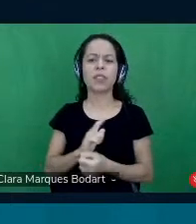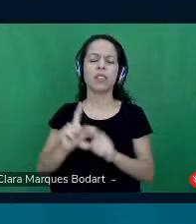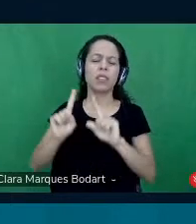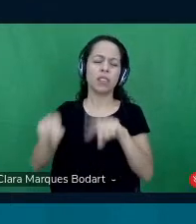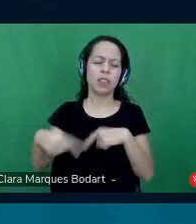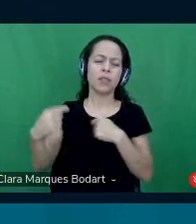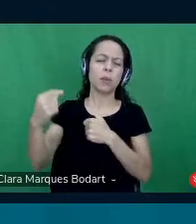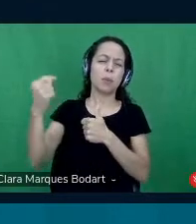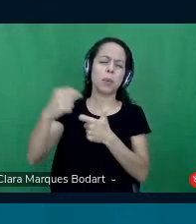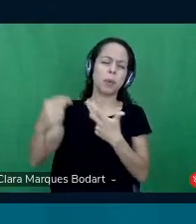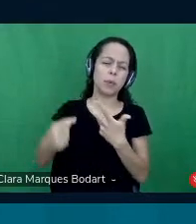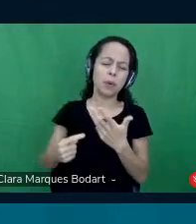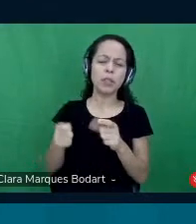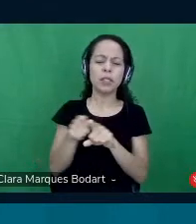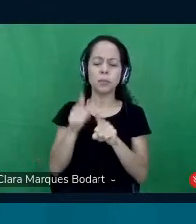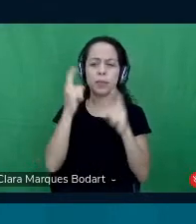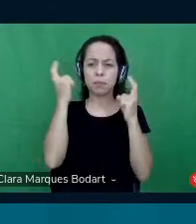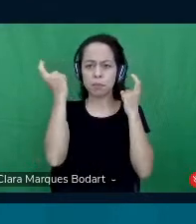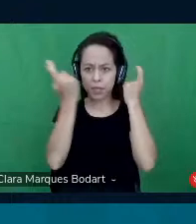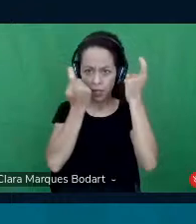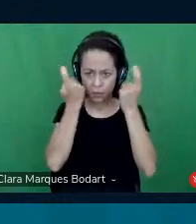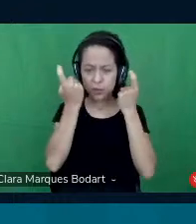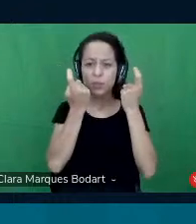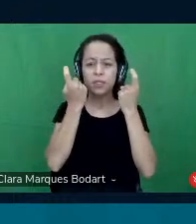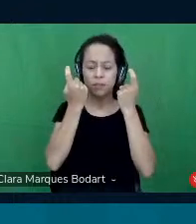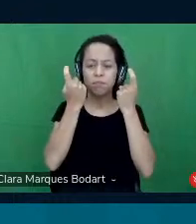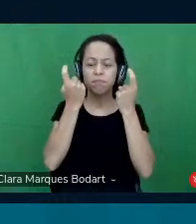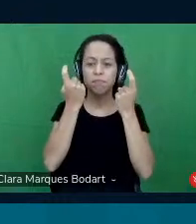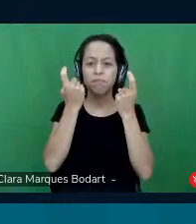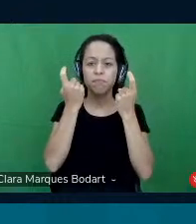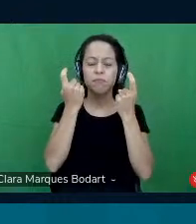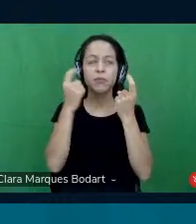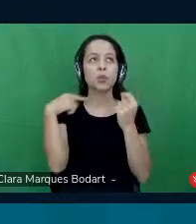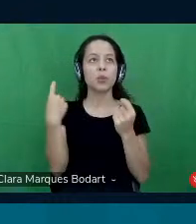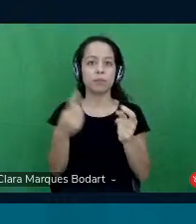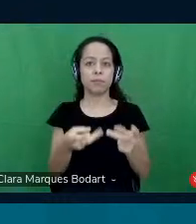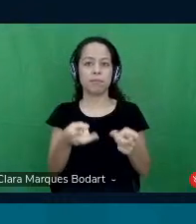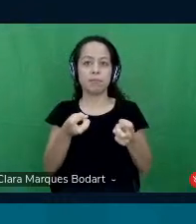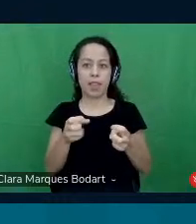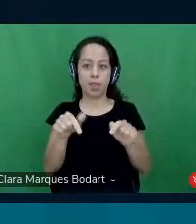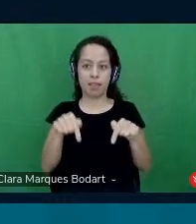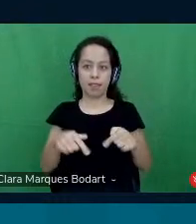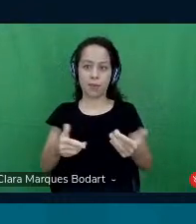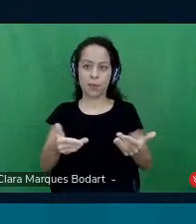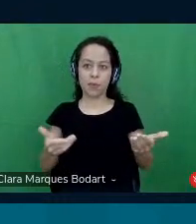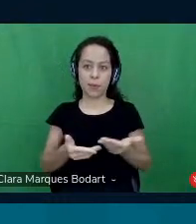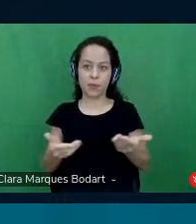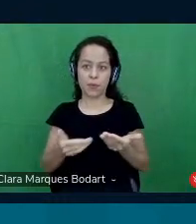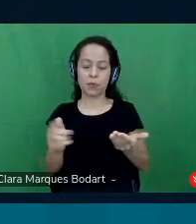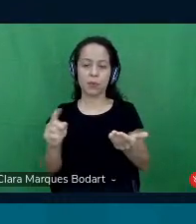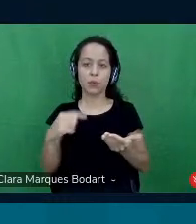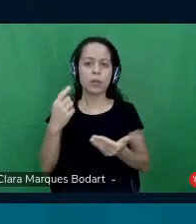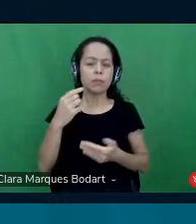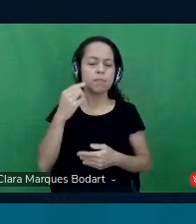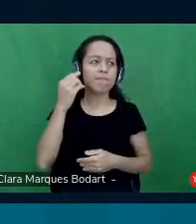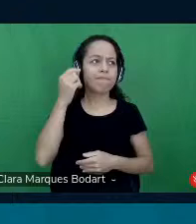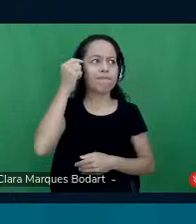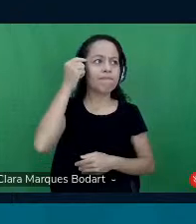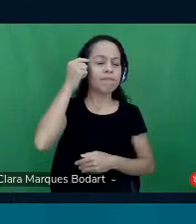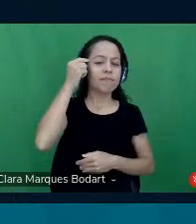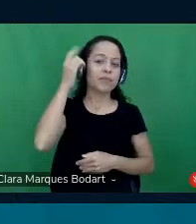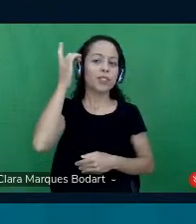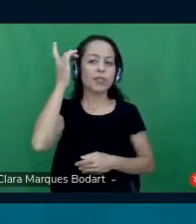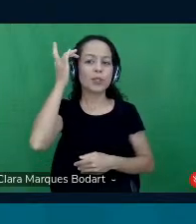das preocupações que perpassam a nossa vida profissional, aqui nós nos encontramos, a princípio, sem saber exatamente porque